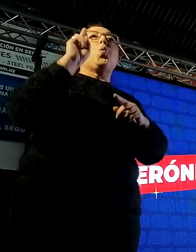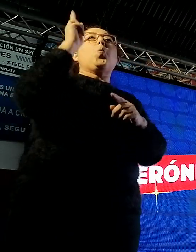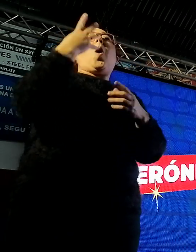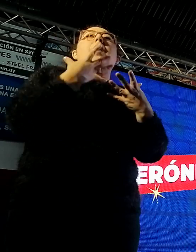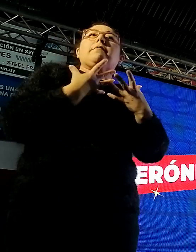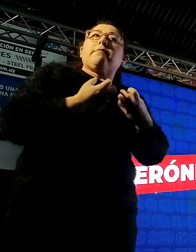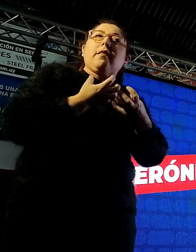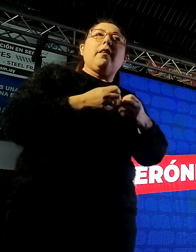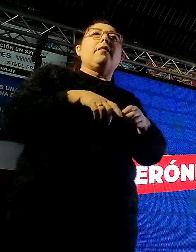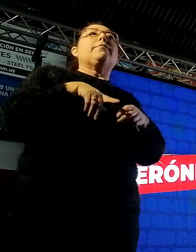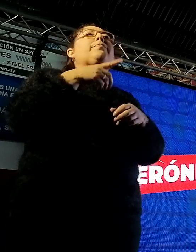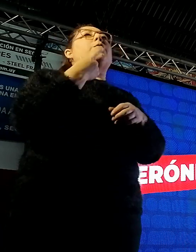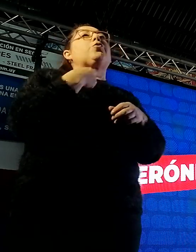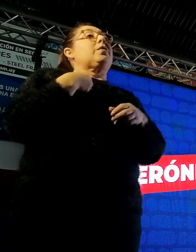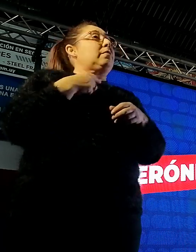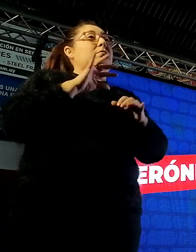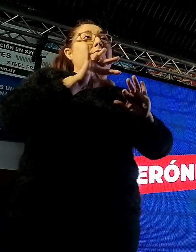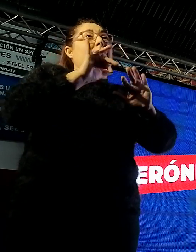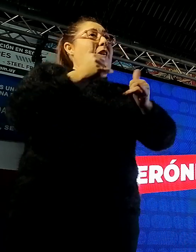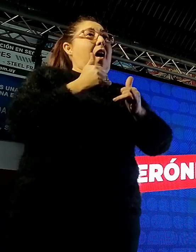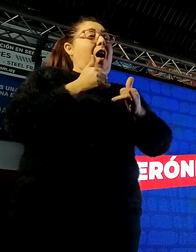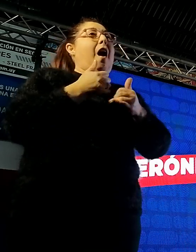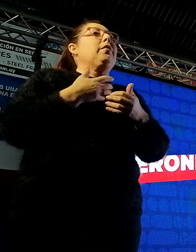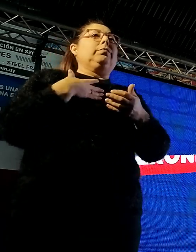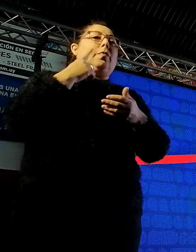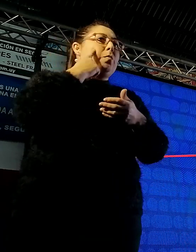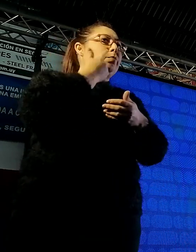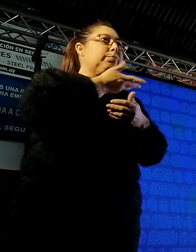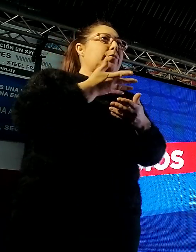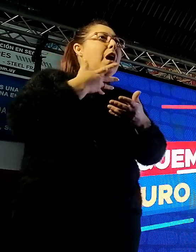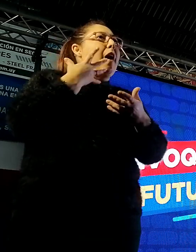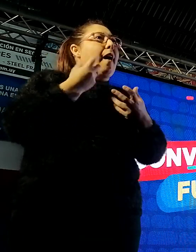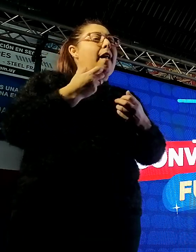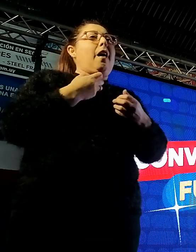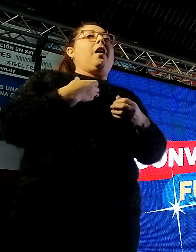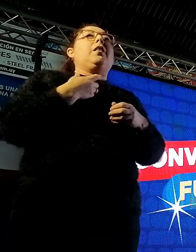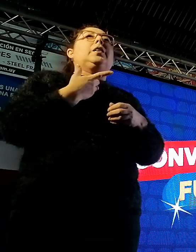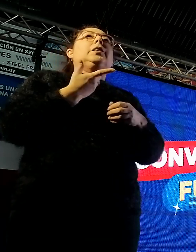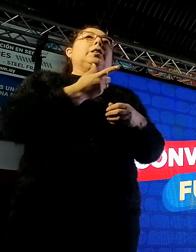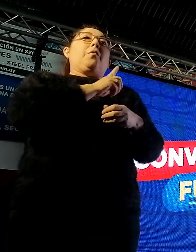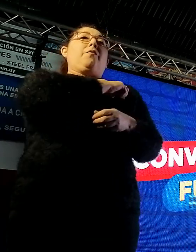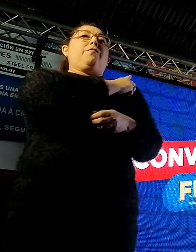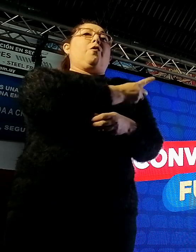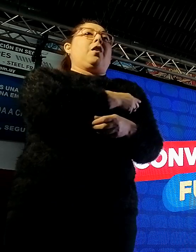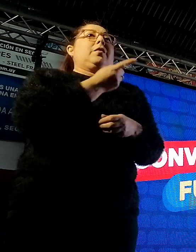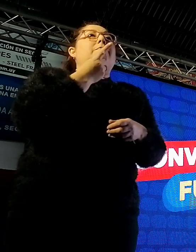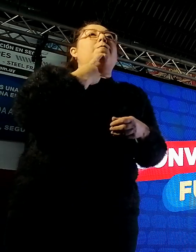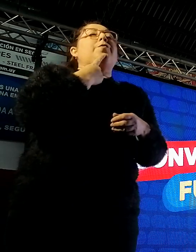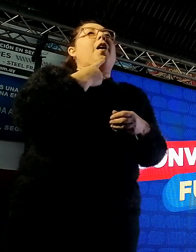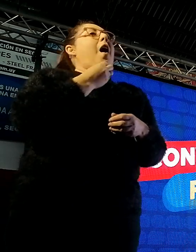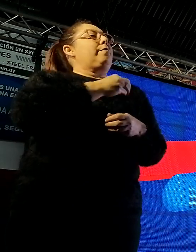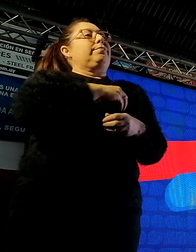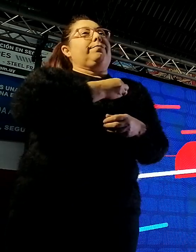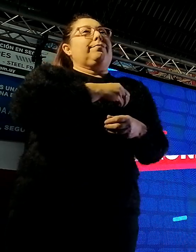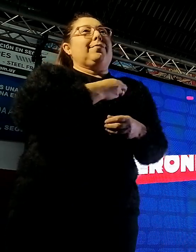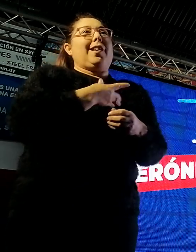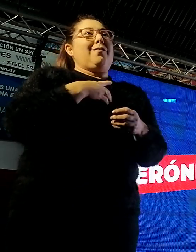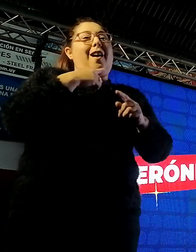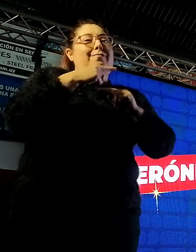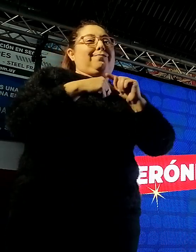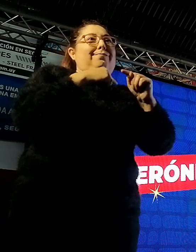queremos Contamos con esto contamos para esto con el recurso más importante una fuerza política que vive y vibra